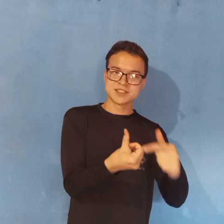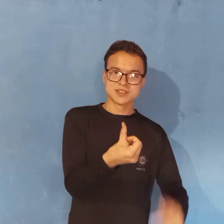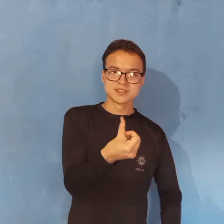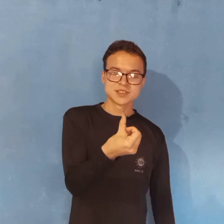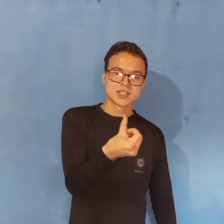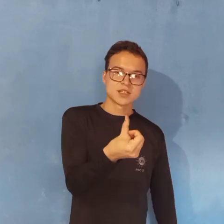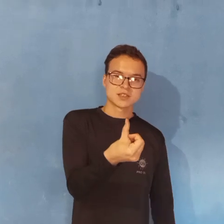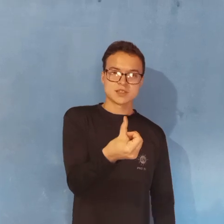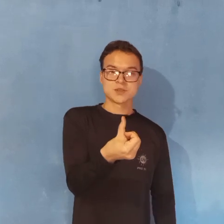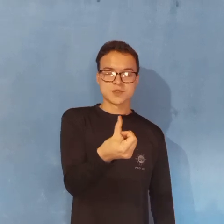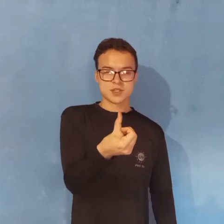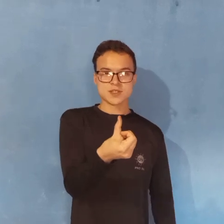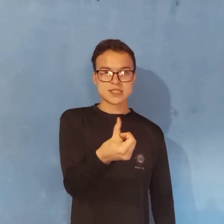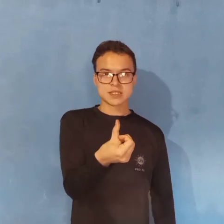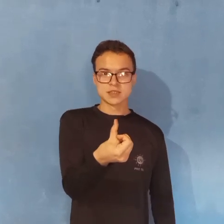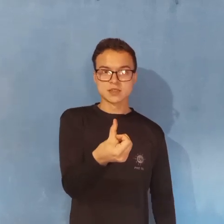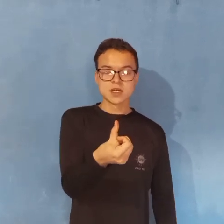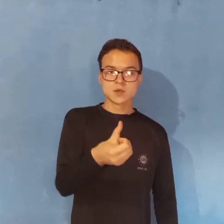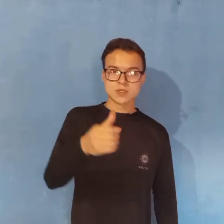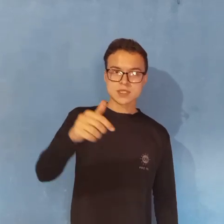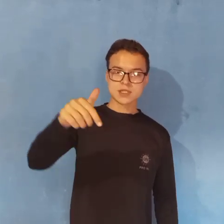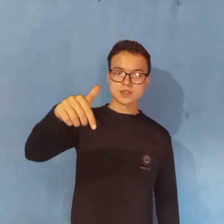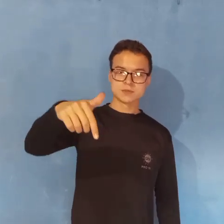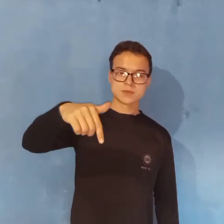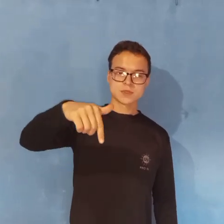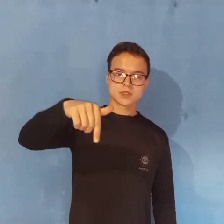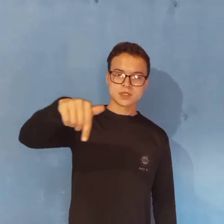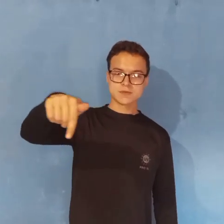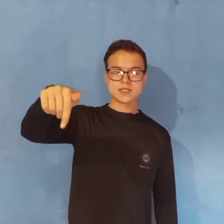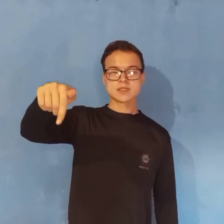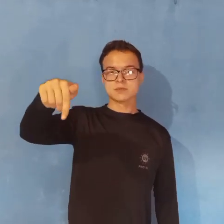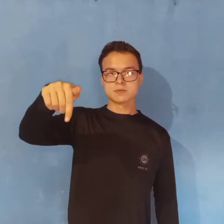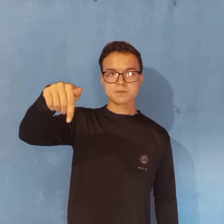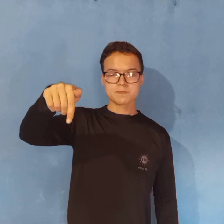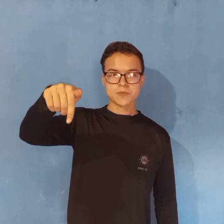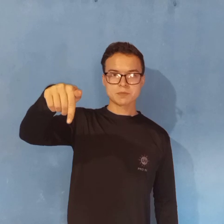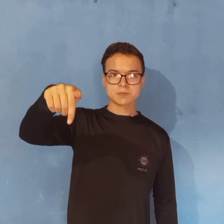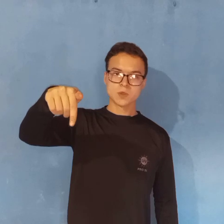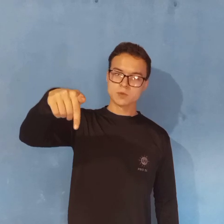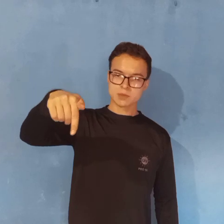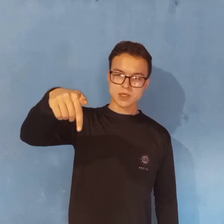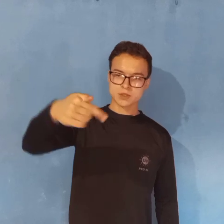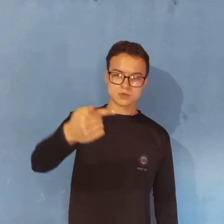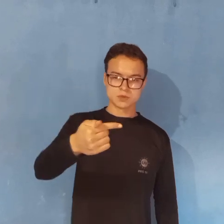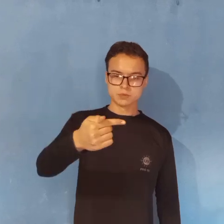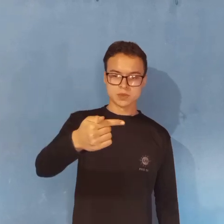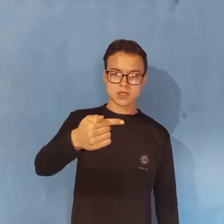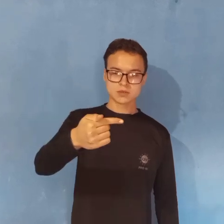6, né? Que a gente usa na nossa escrita. O 7, a gente faz assim. Ou para baixo, ou para o